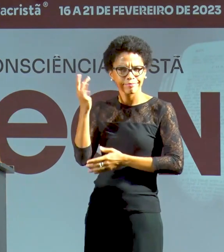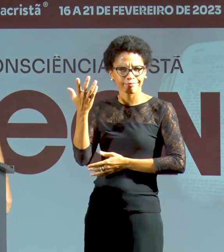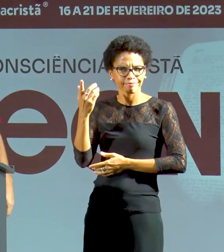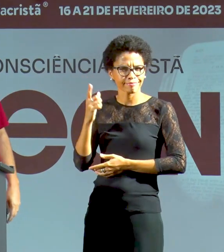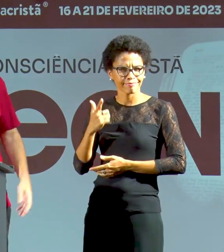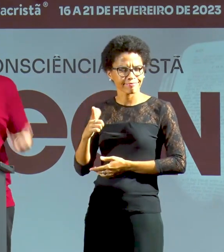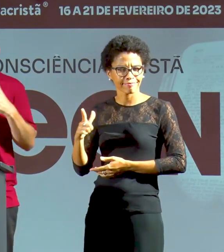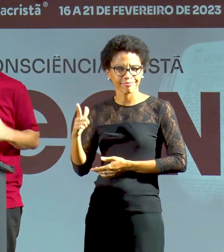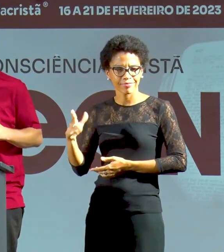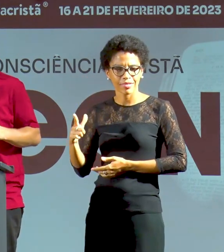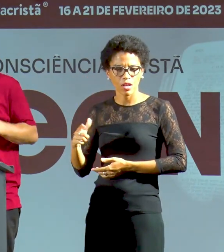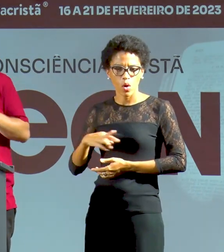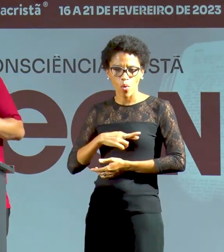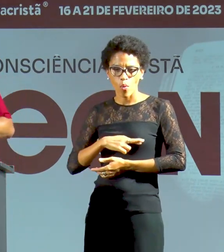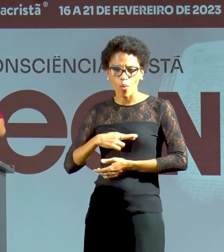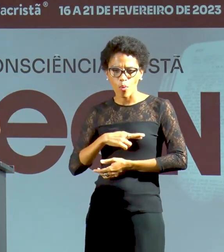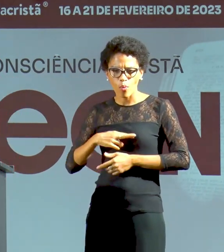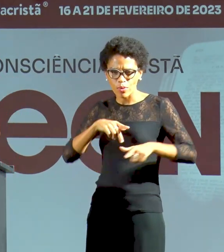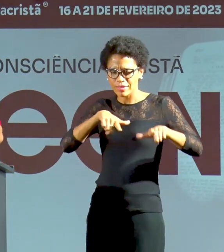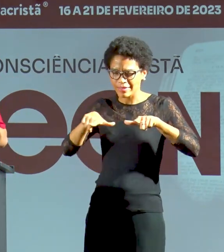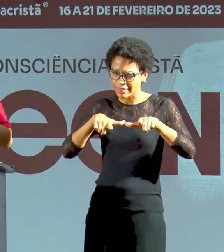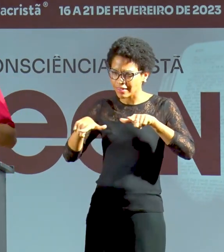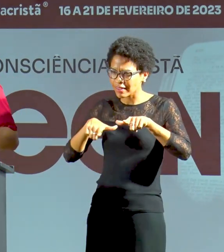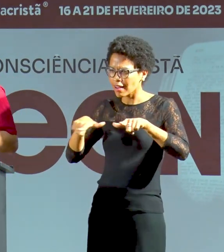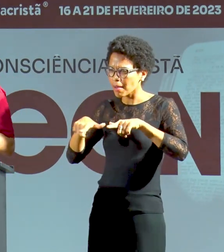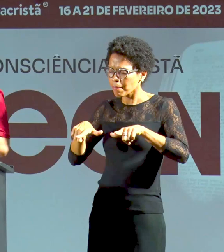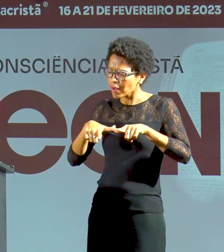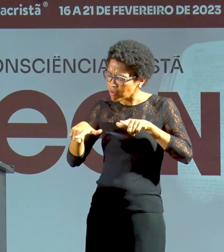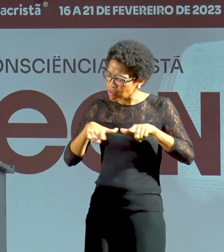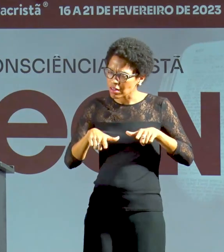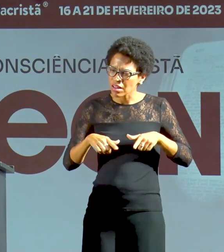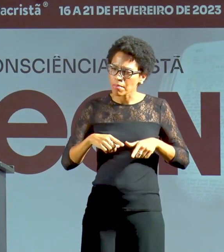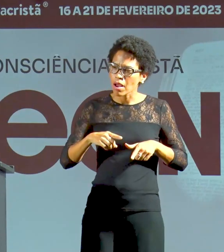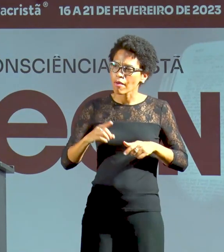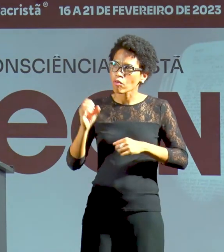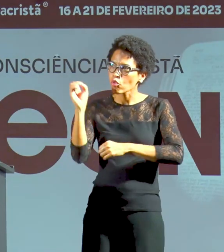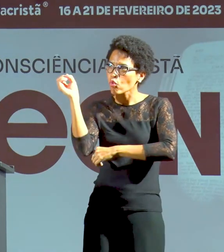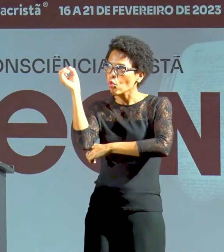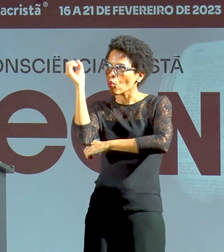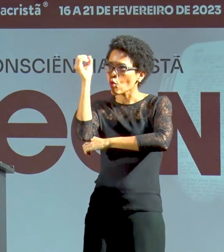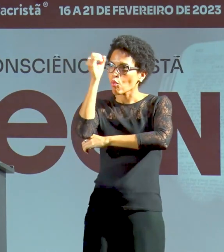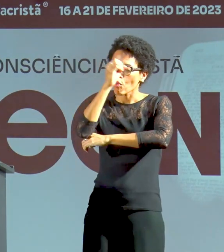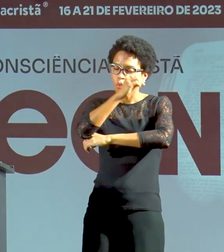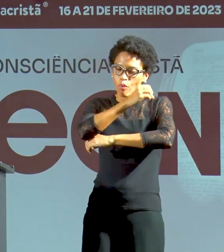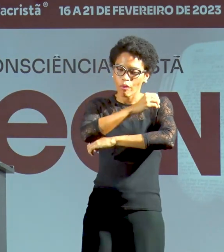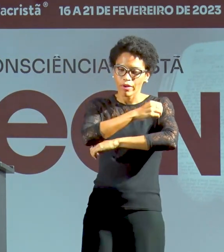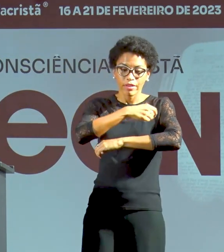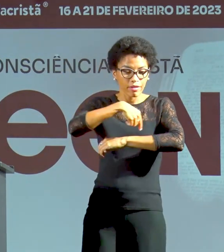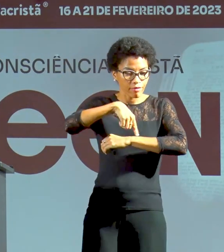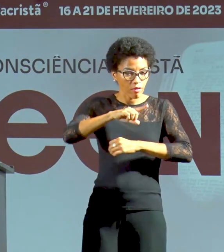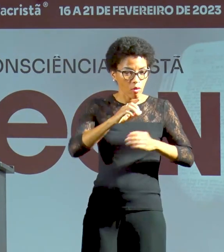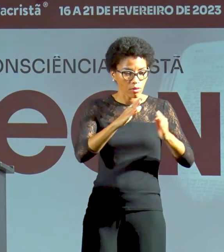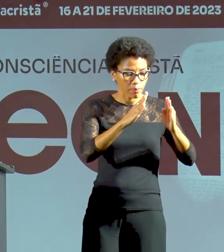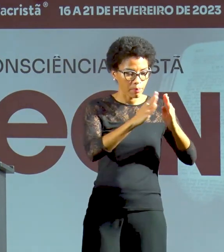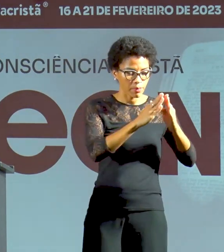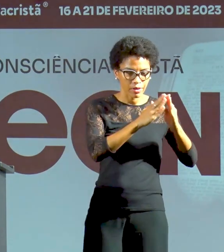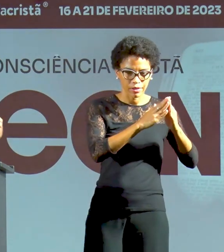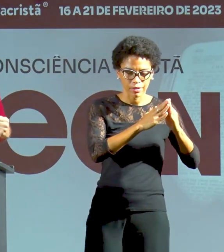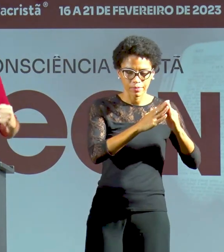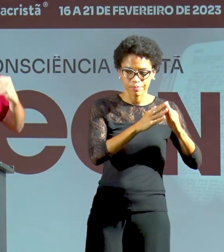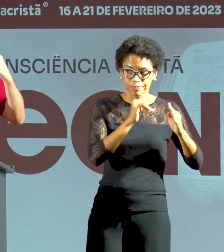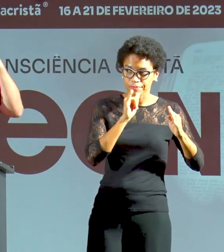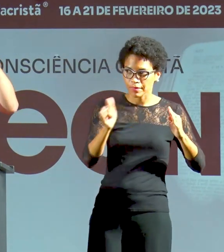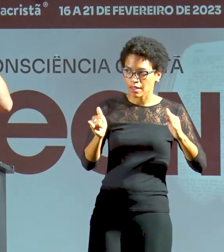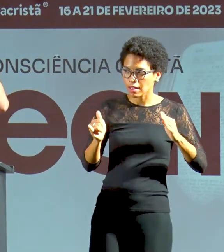o dia inteiro e ela chega vai embora para casa e aí ela vai contar feliz da vida para sogra sogrona o